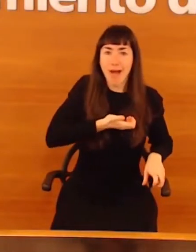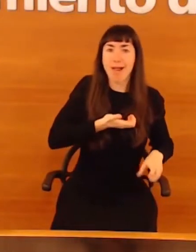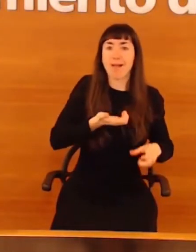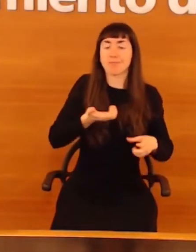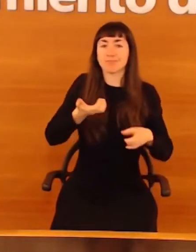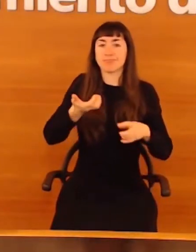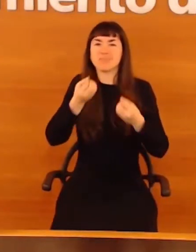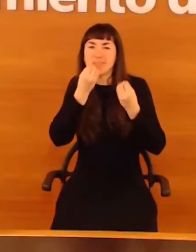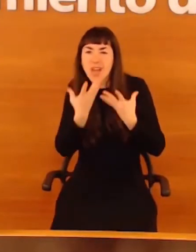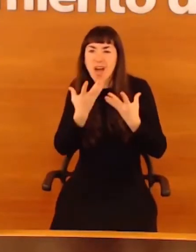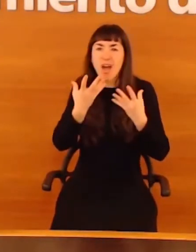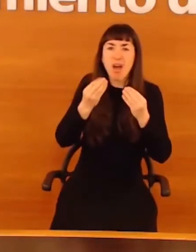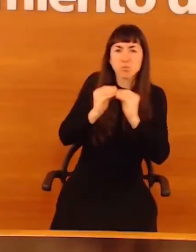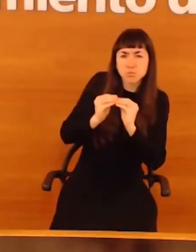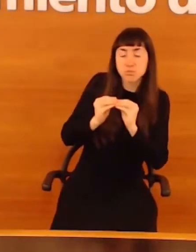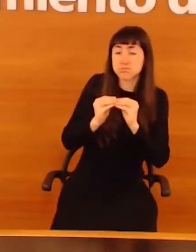sus actuaciones.